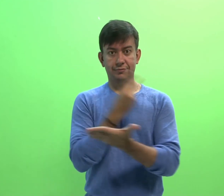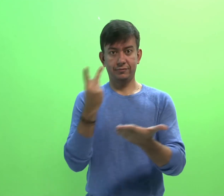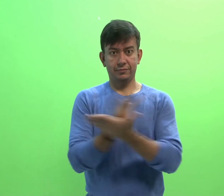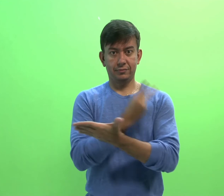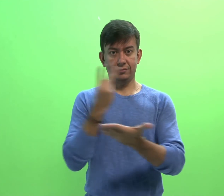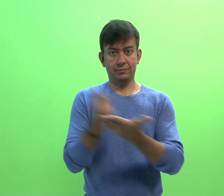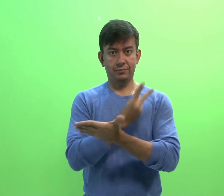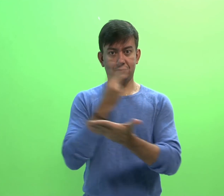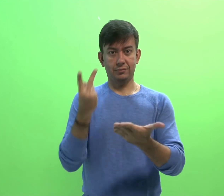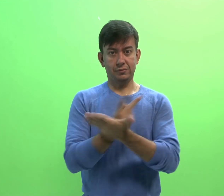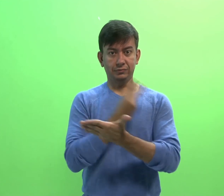errar.